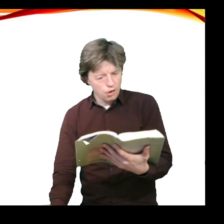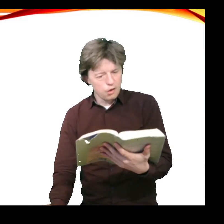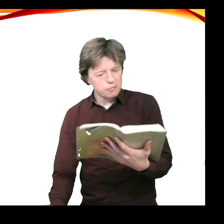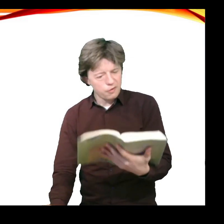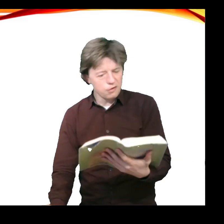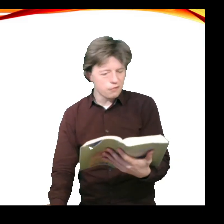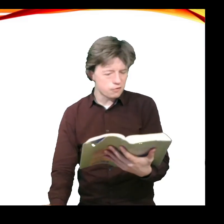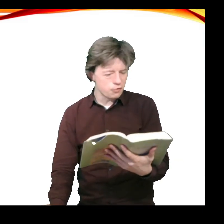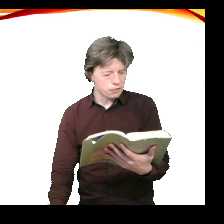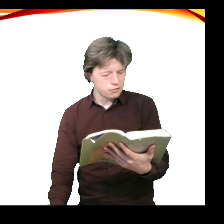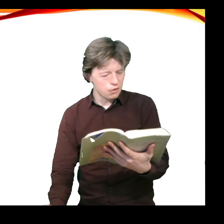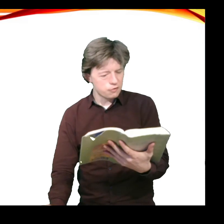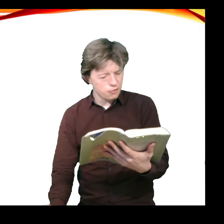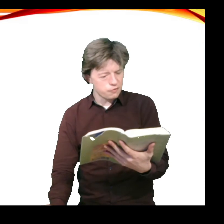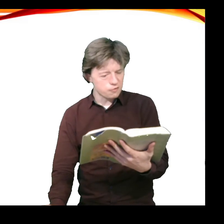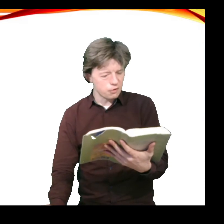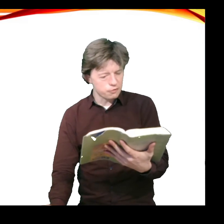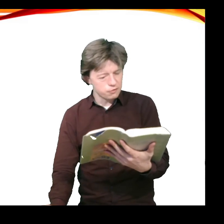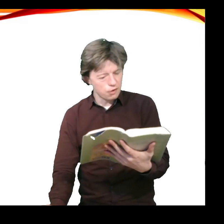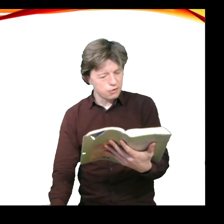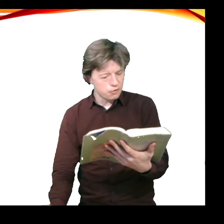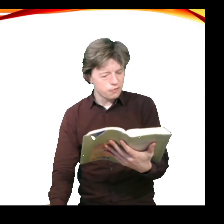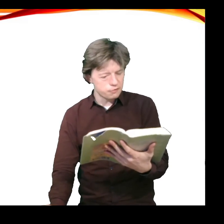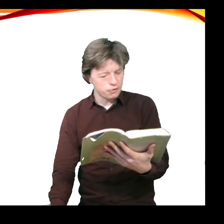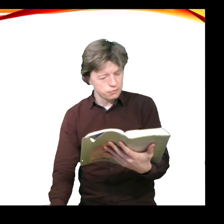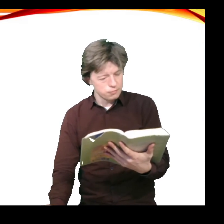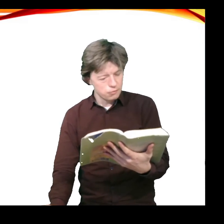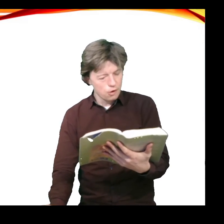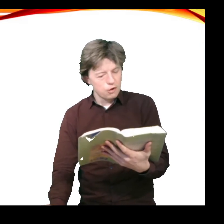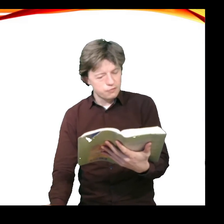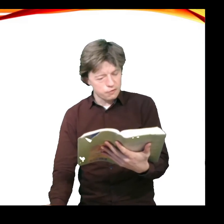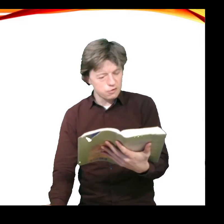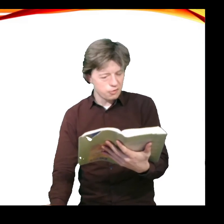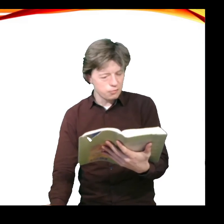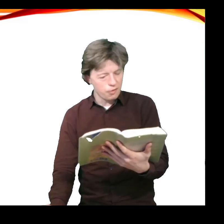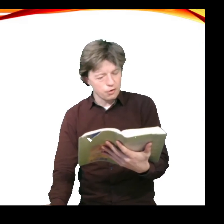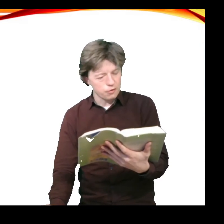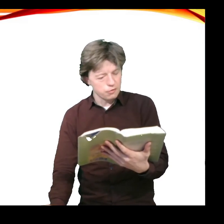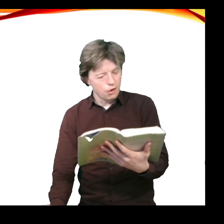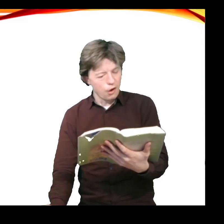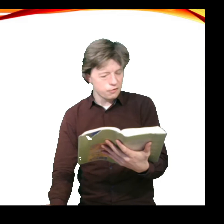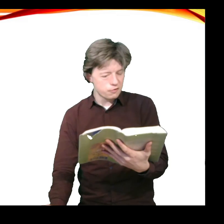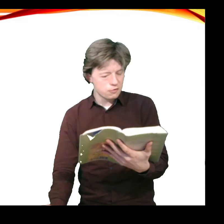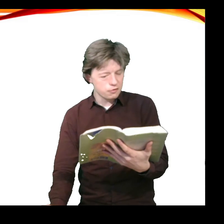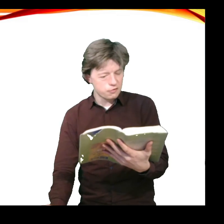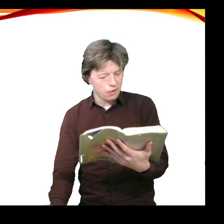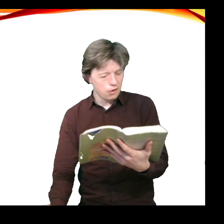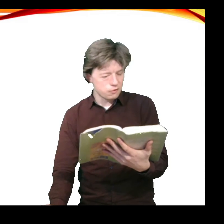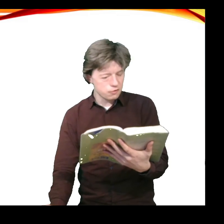In het begin was het woord, en het woord was bij God, en het woord was God. Het was in het begin bij God. Alles is erdoor ontstaan, en zonder dit